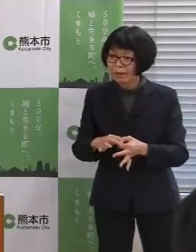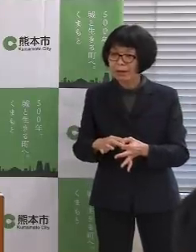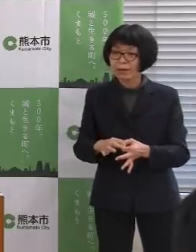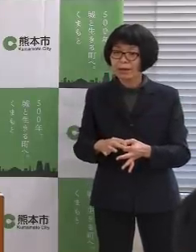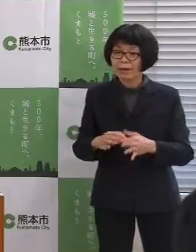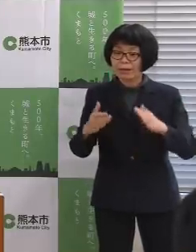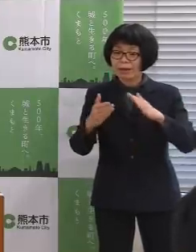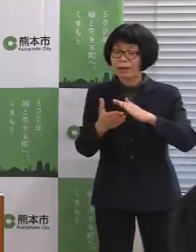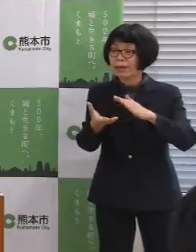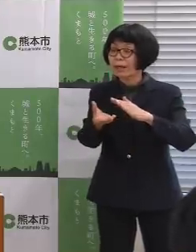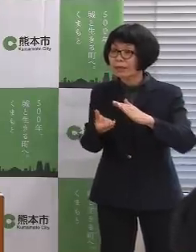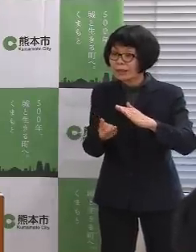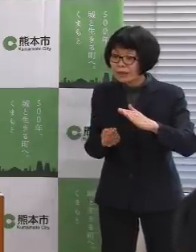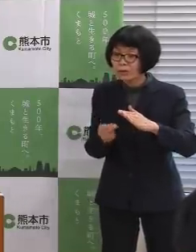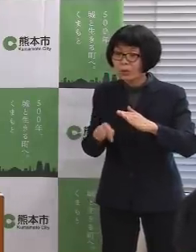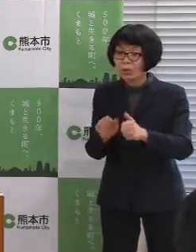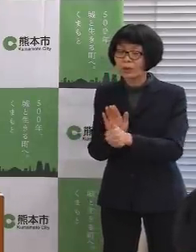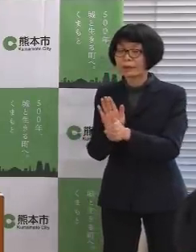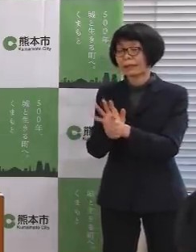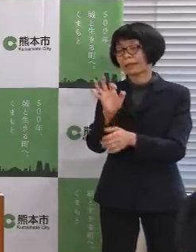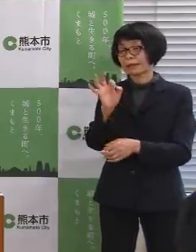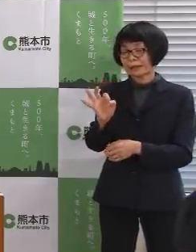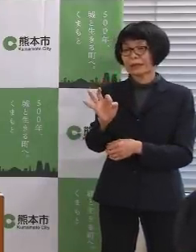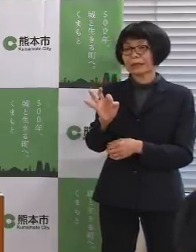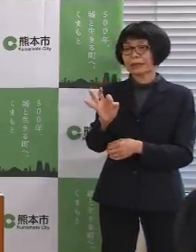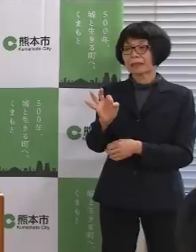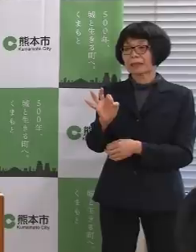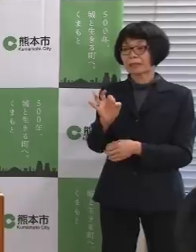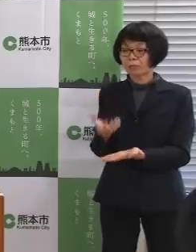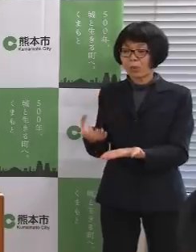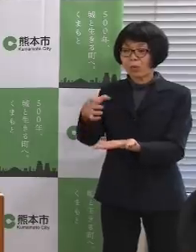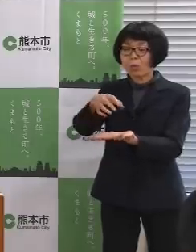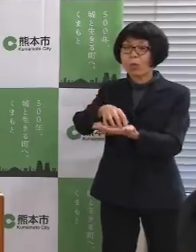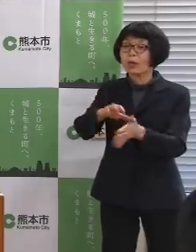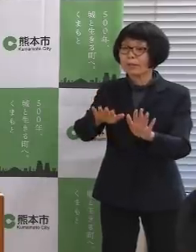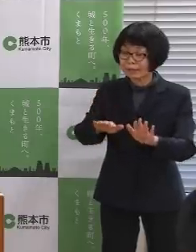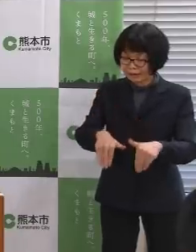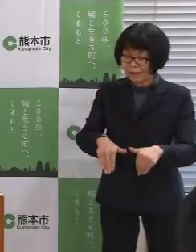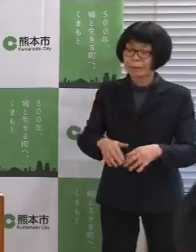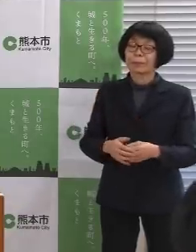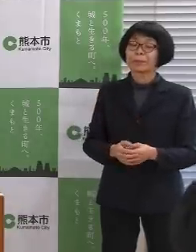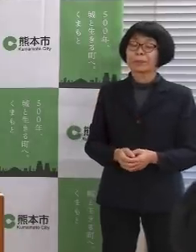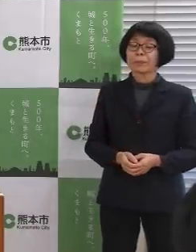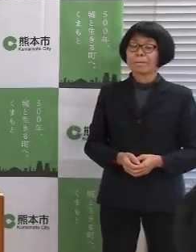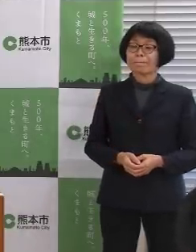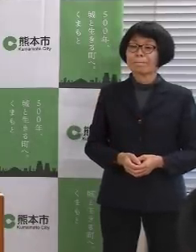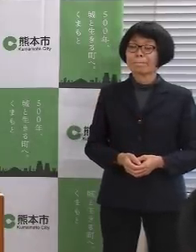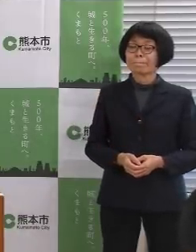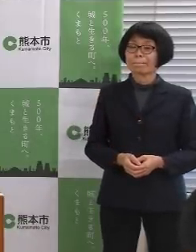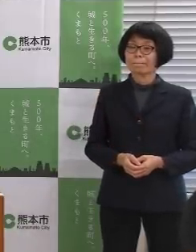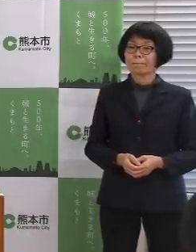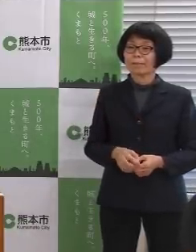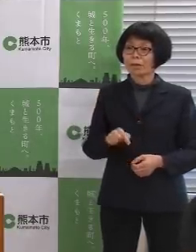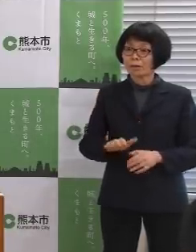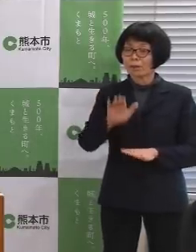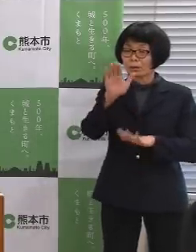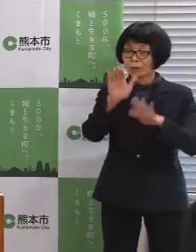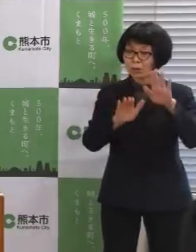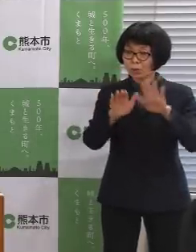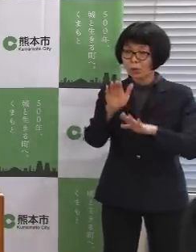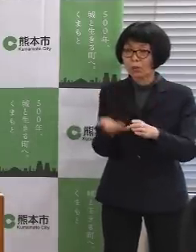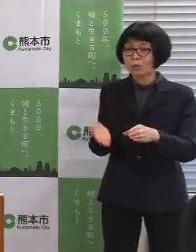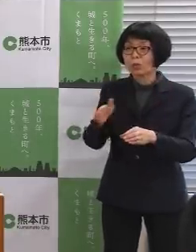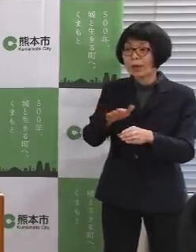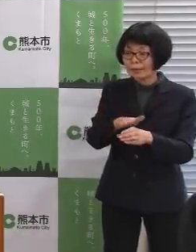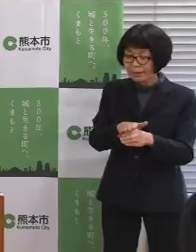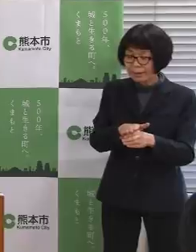の、まあ、支援金ということも創設をさせていただきましたので、まあ、今そういった状況も含めてですね、し